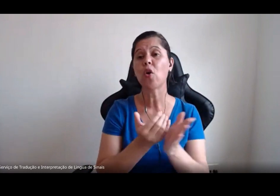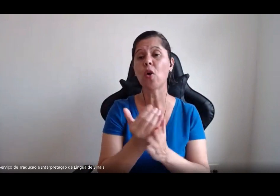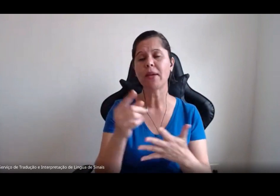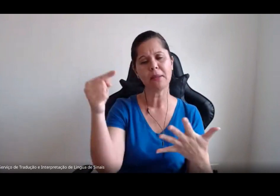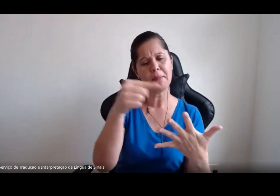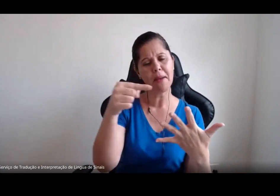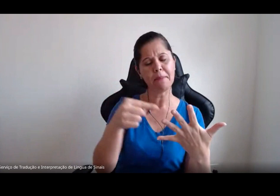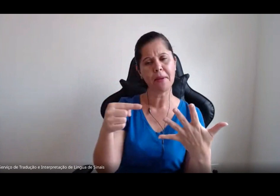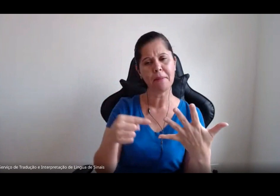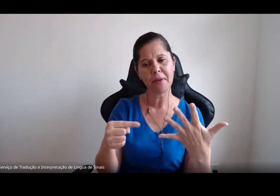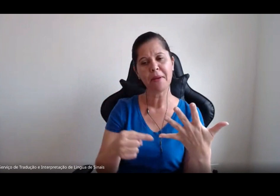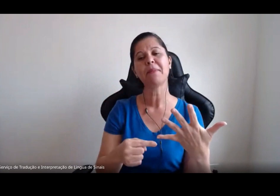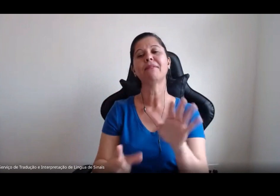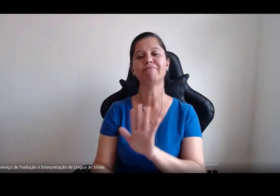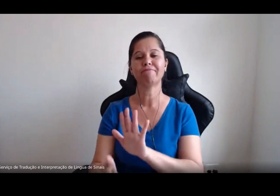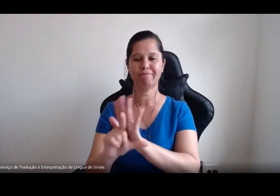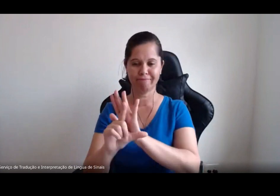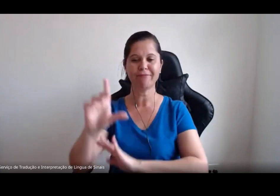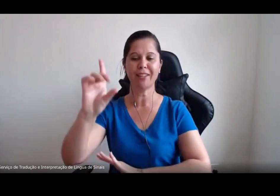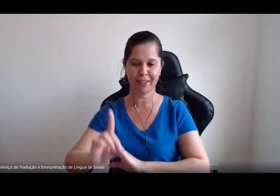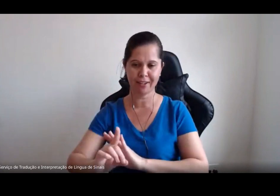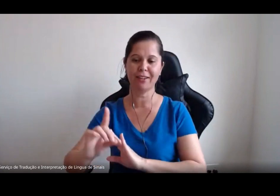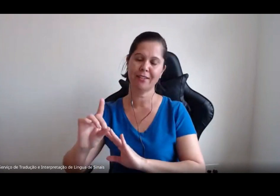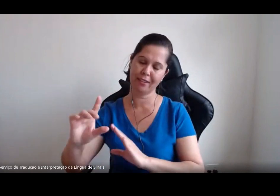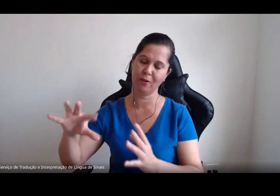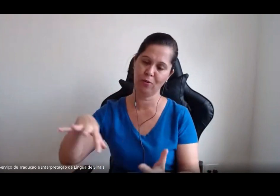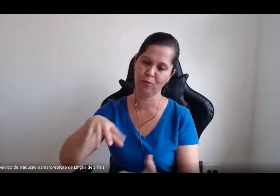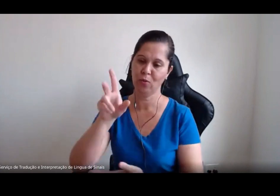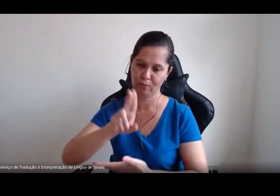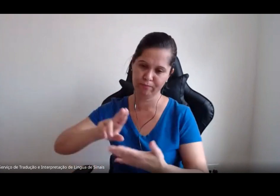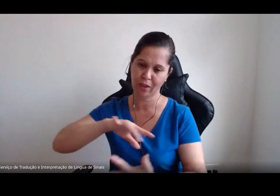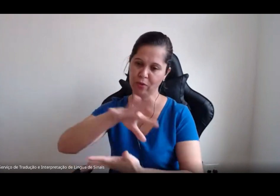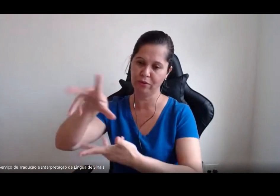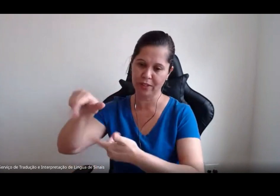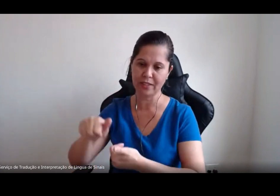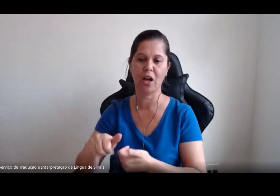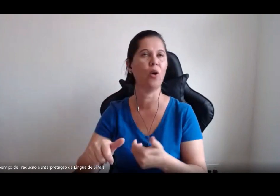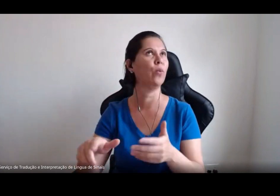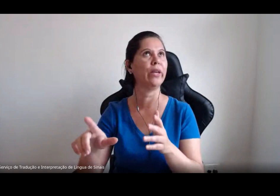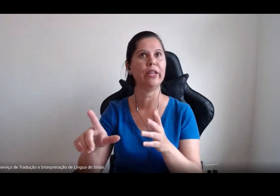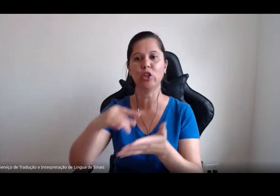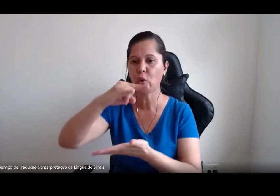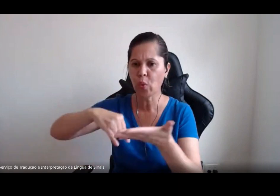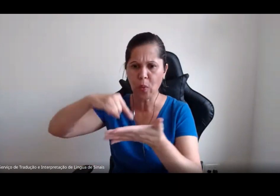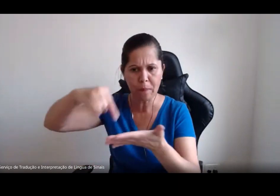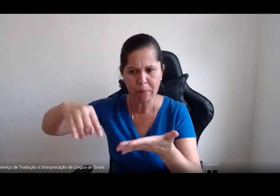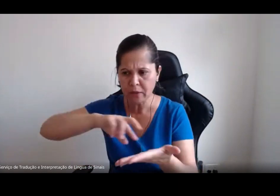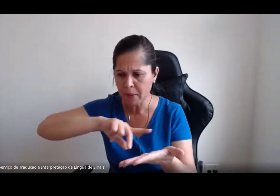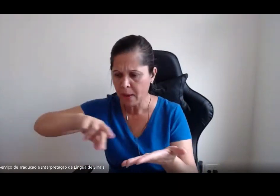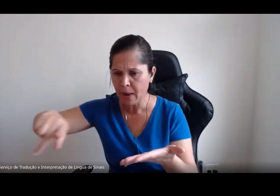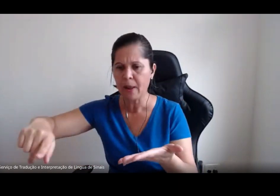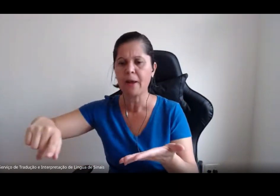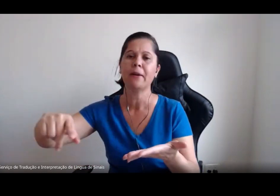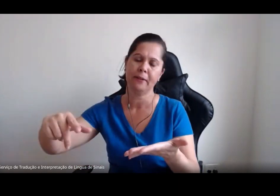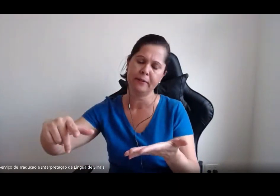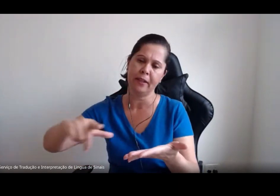especificados a partir da Declaração Universal dos Direitos Humanos em diferentes documentos. Quase